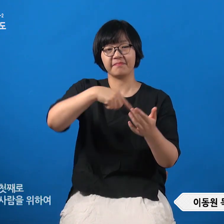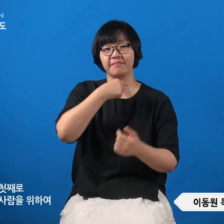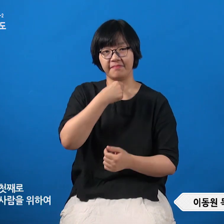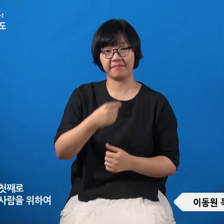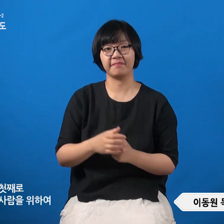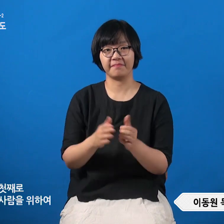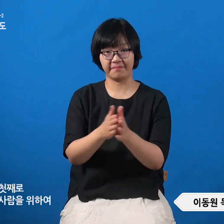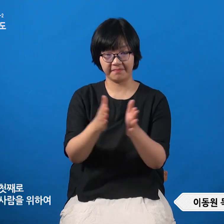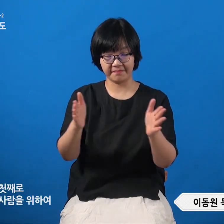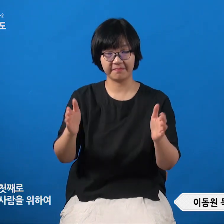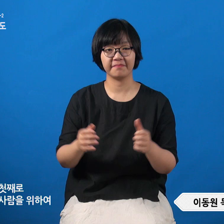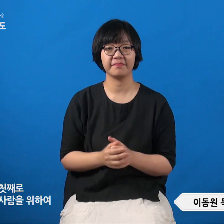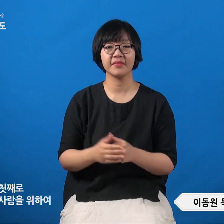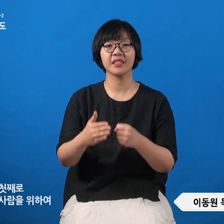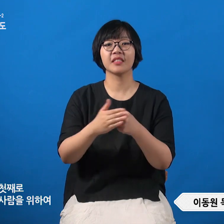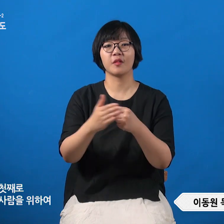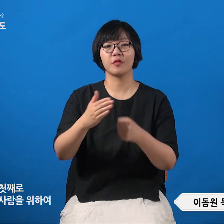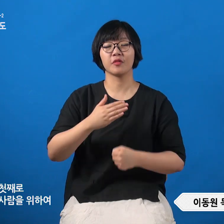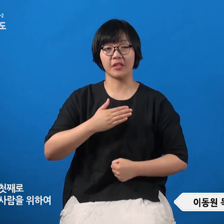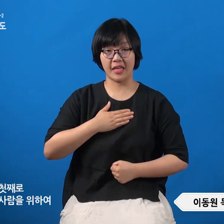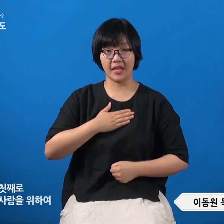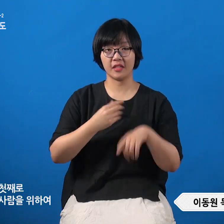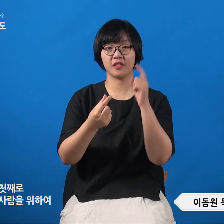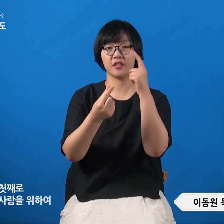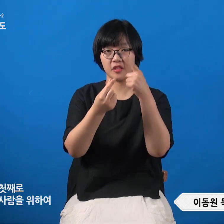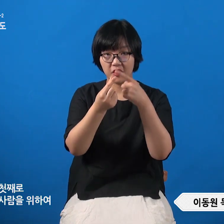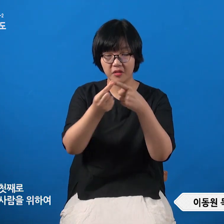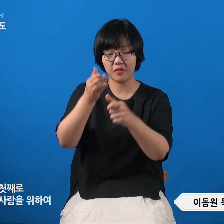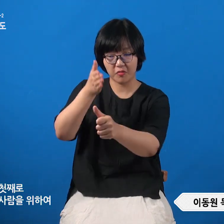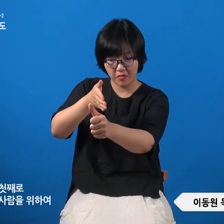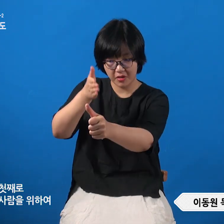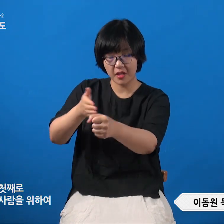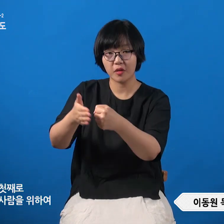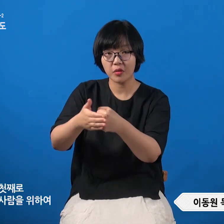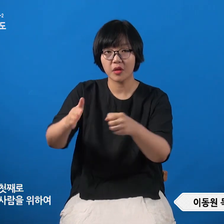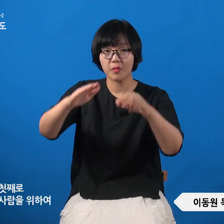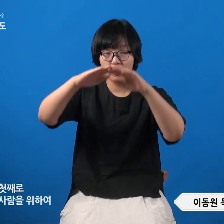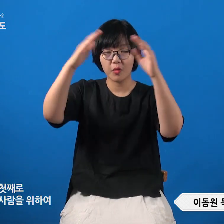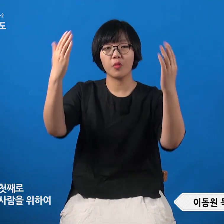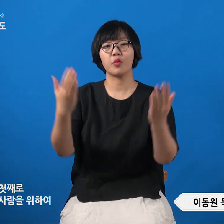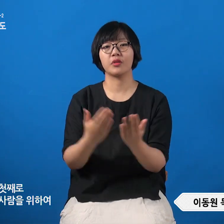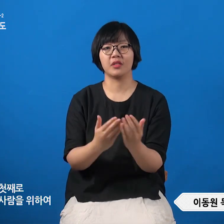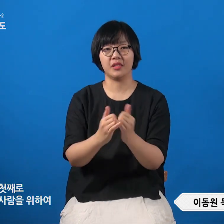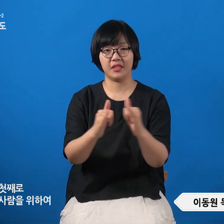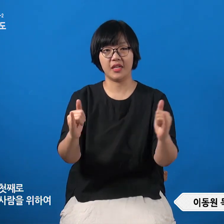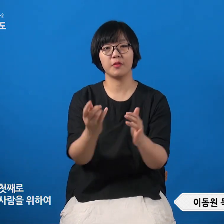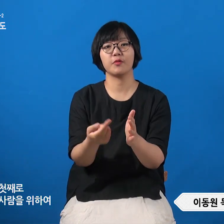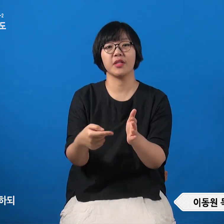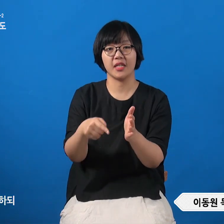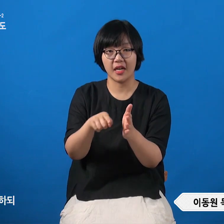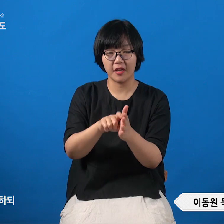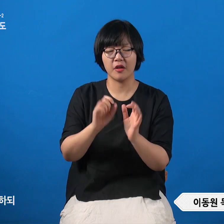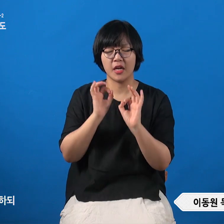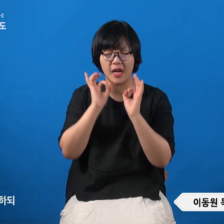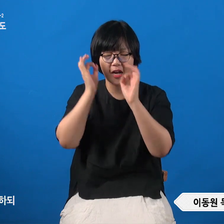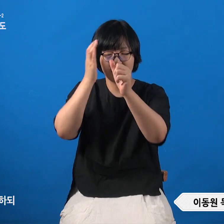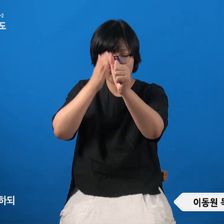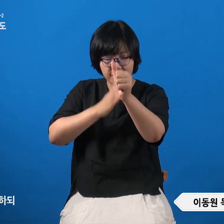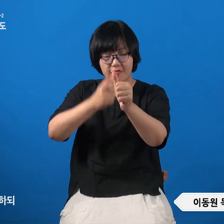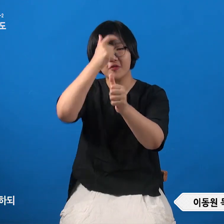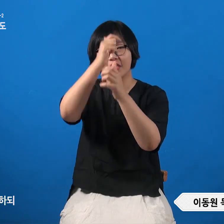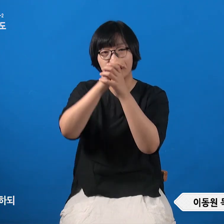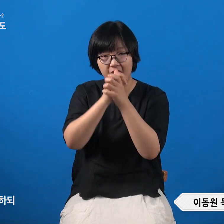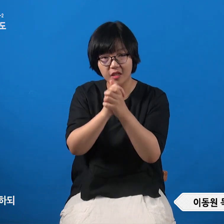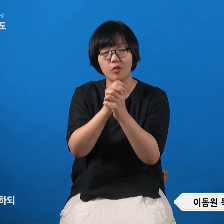한번 같이 읽어요. 시작. 그러므로 내가 첫째로 권하노니 모든 사람을 위하여 간구와